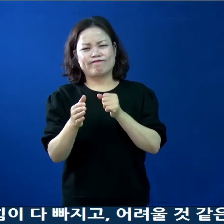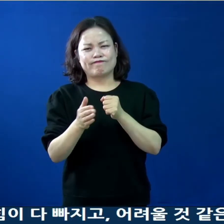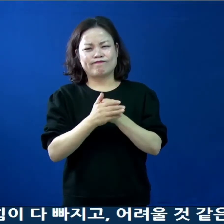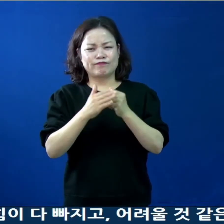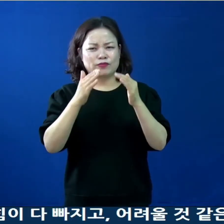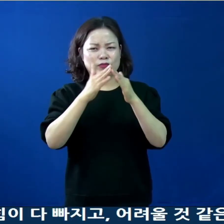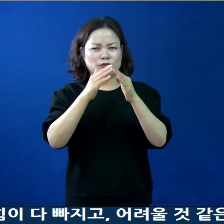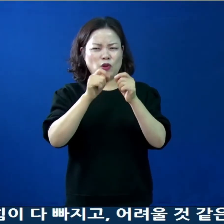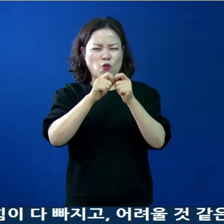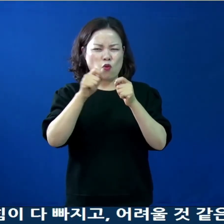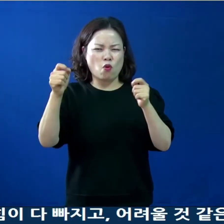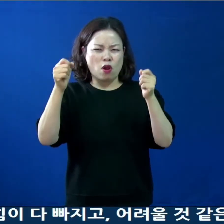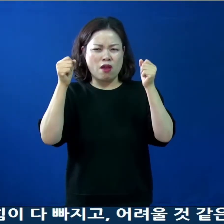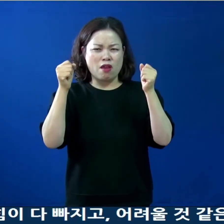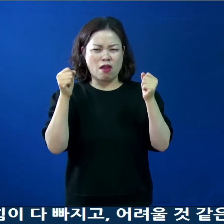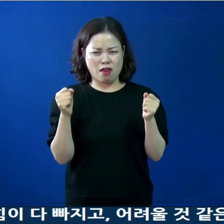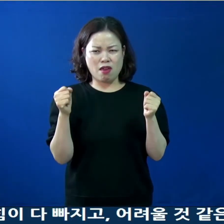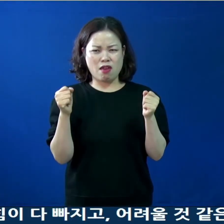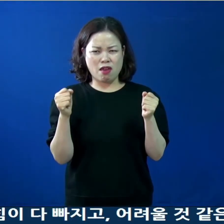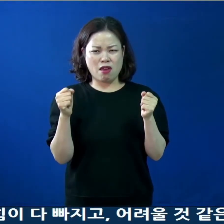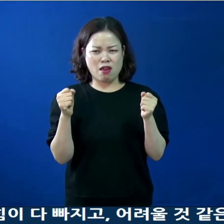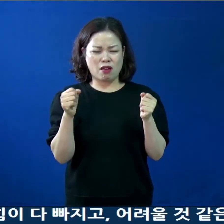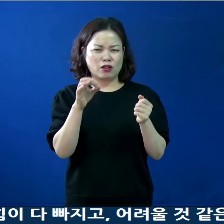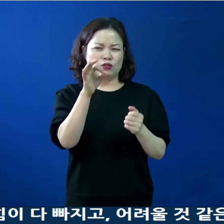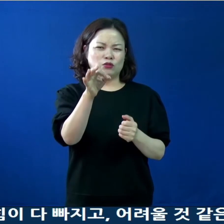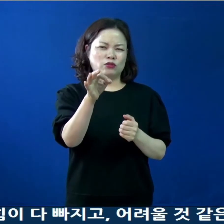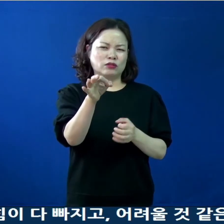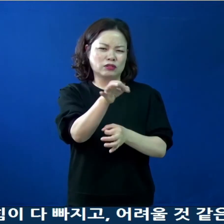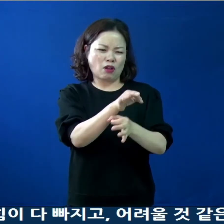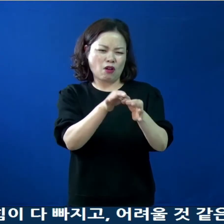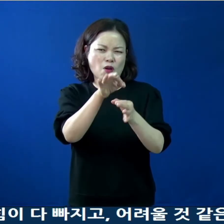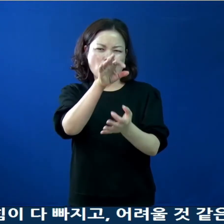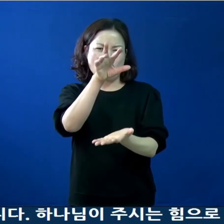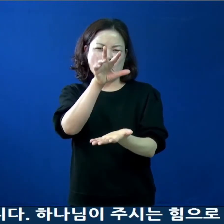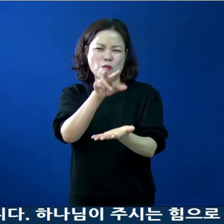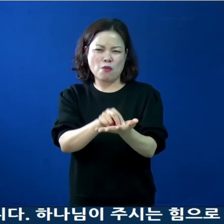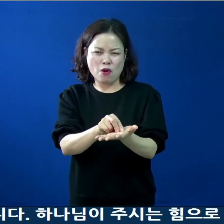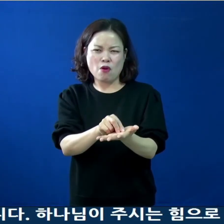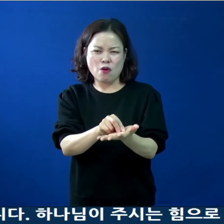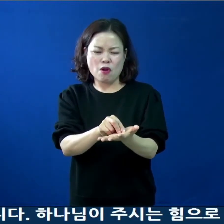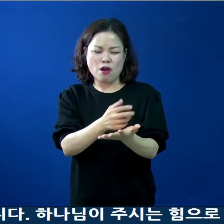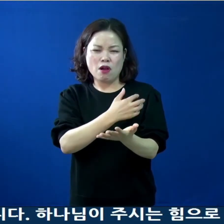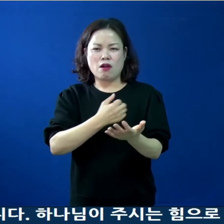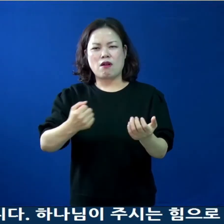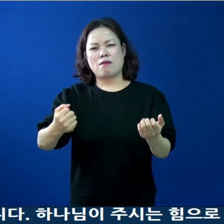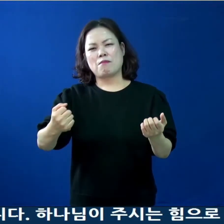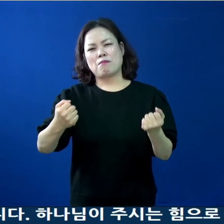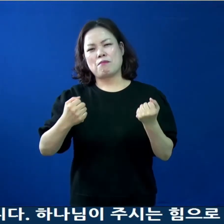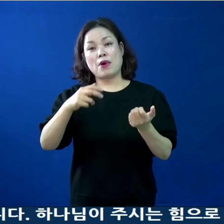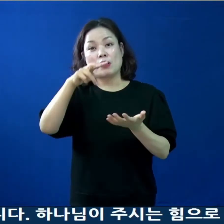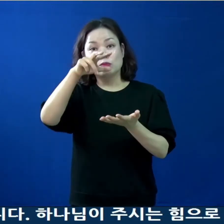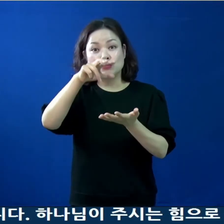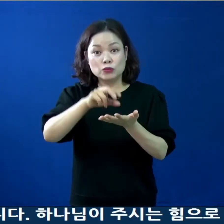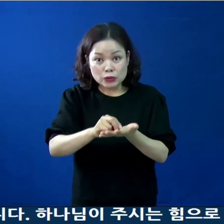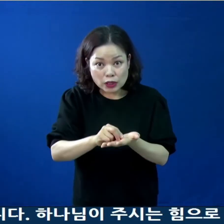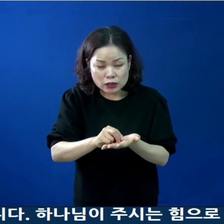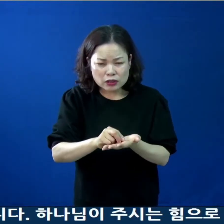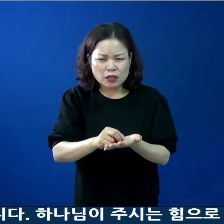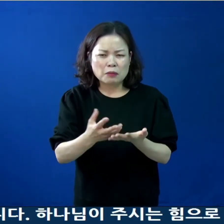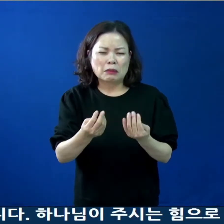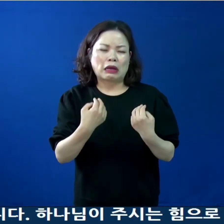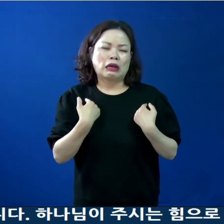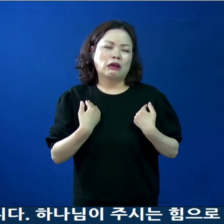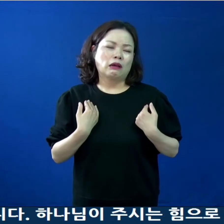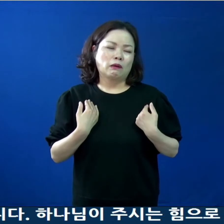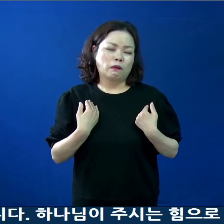집에 오래 계셔서 그런 걸 수도 있고, 또 돈 문제 때문일 수도 있고, 건강 문제일 수도 있겠지만 많이 지쳐